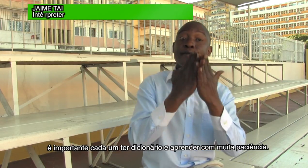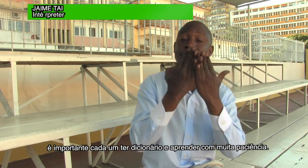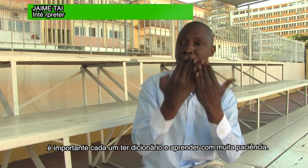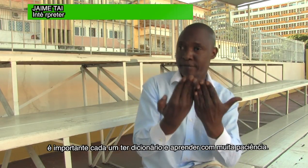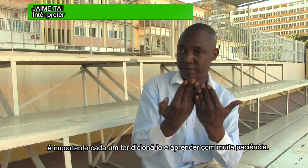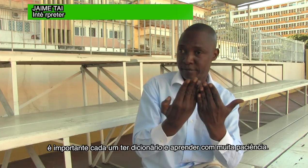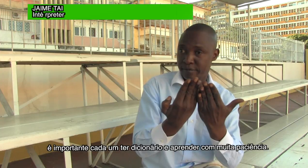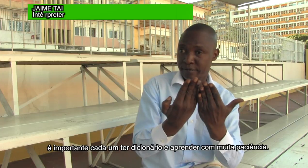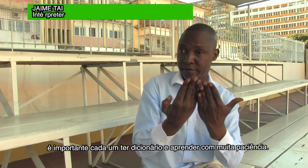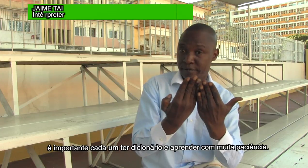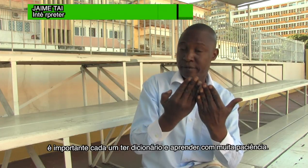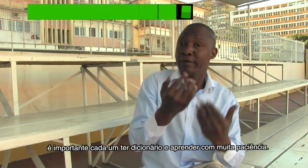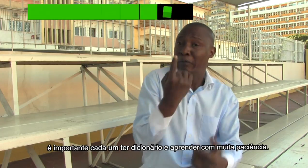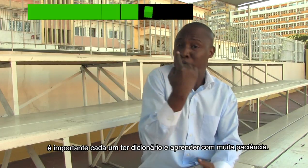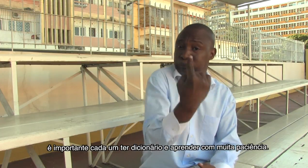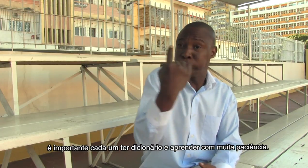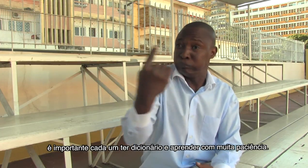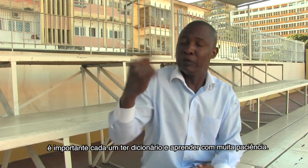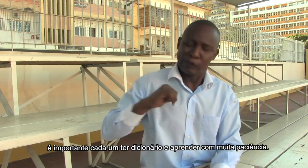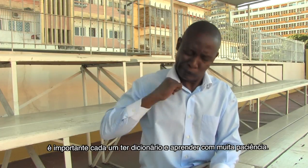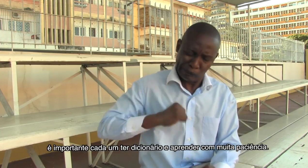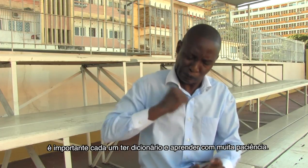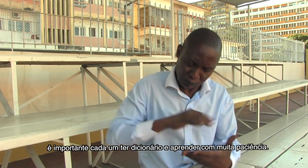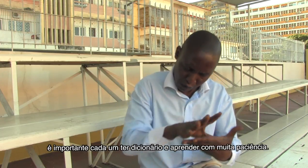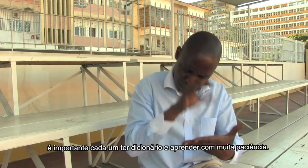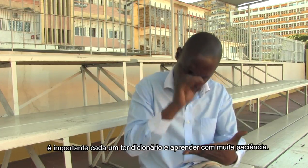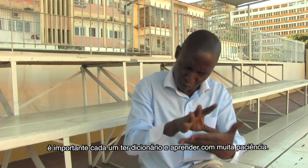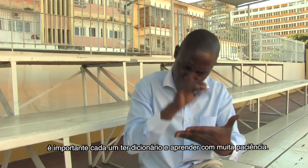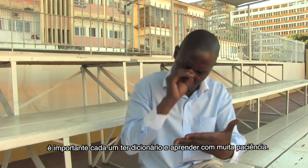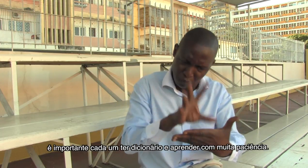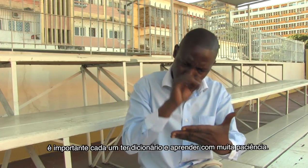cada um ter dicionário e aprender com muita paciência.